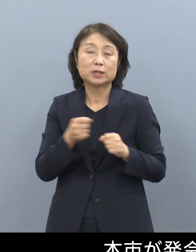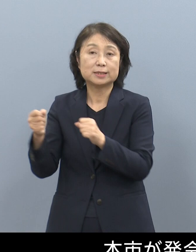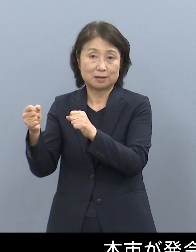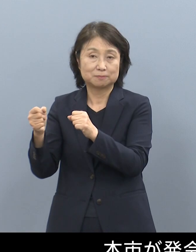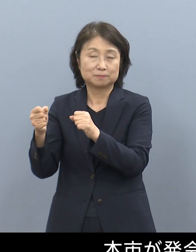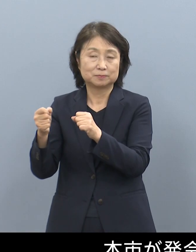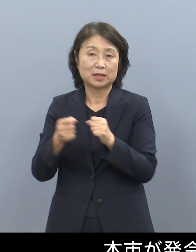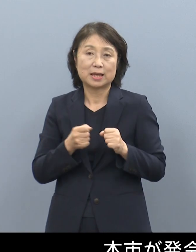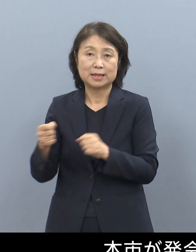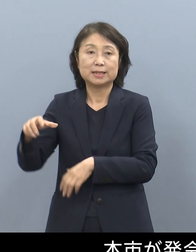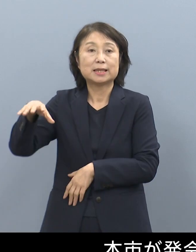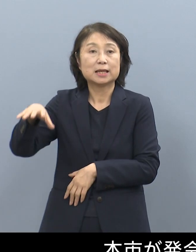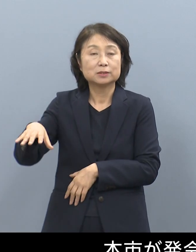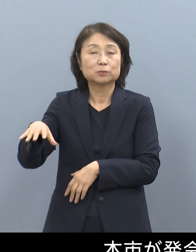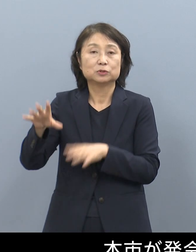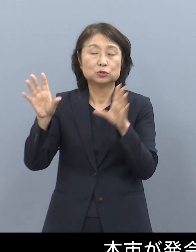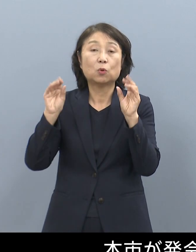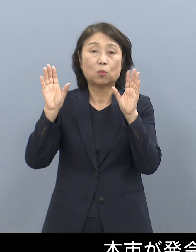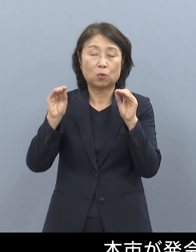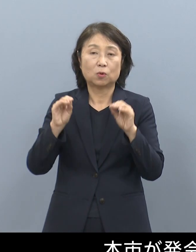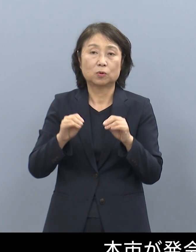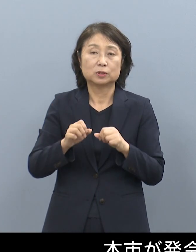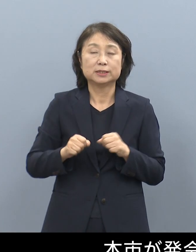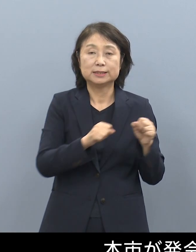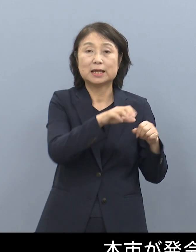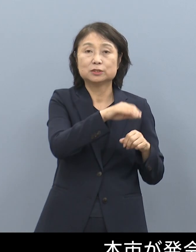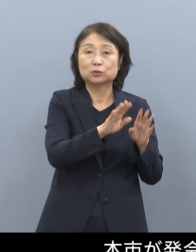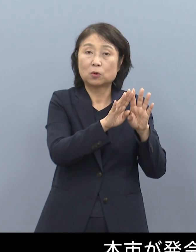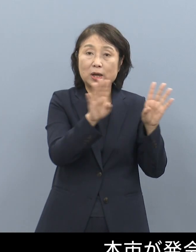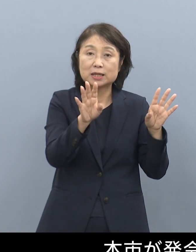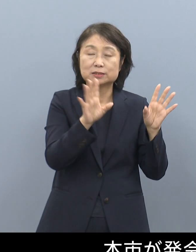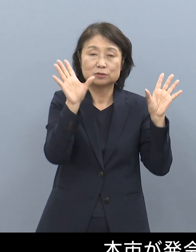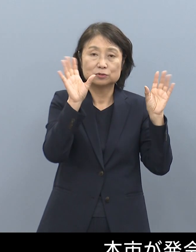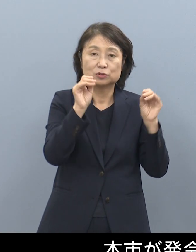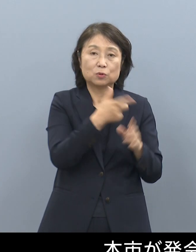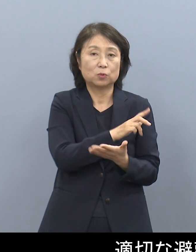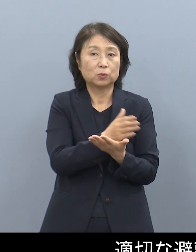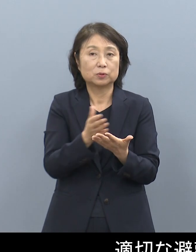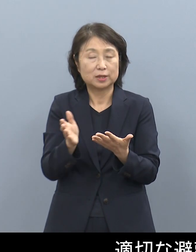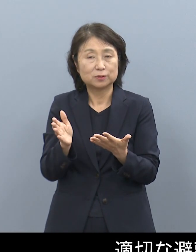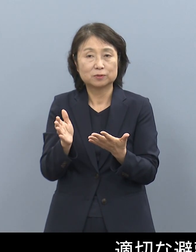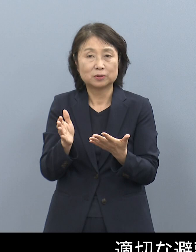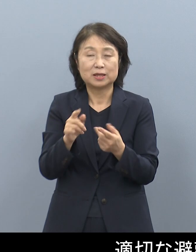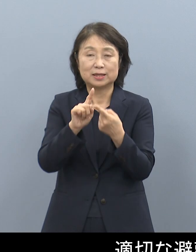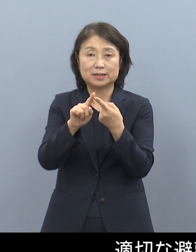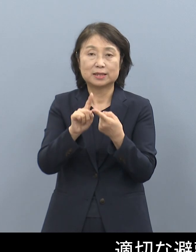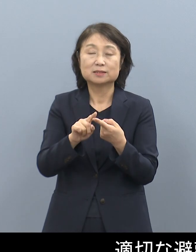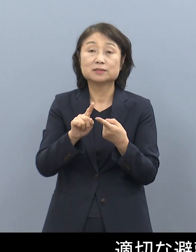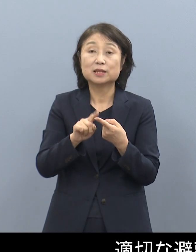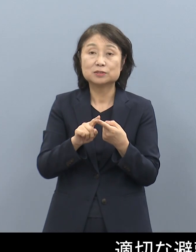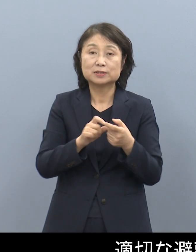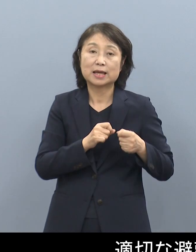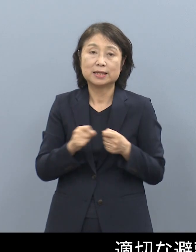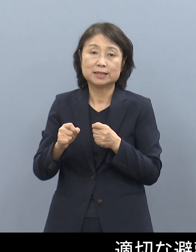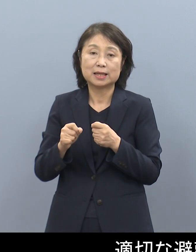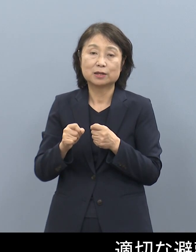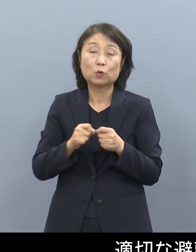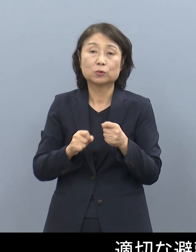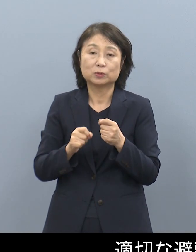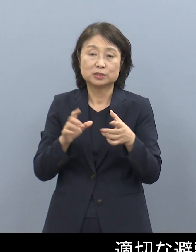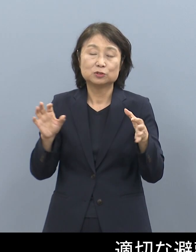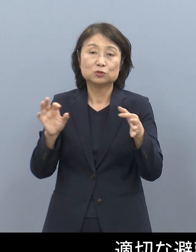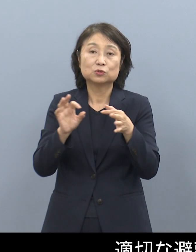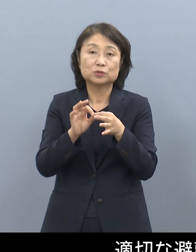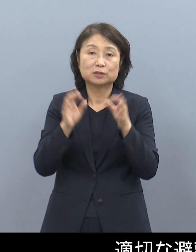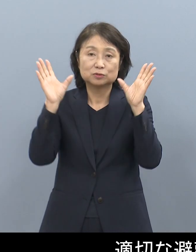の避難情報や避難所の開設情報など、適切な避難行動につながる情